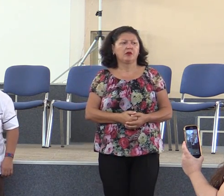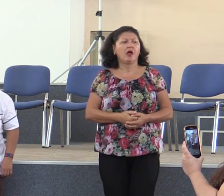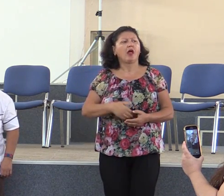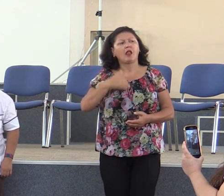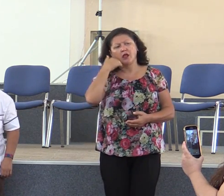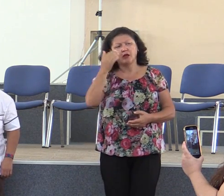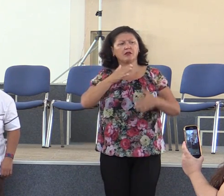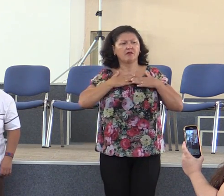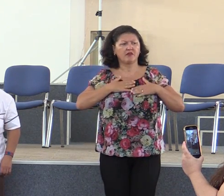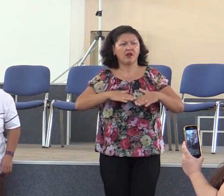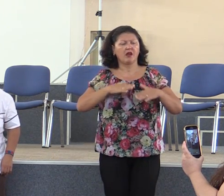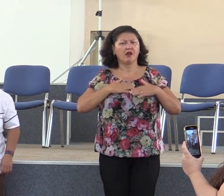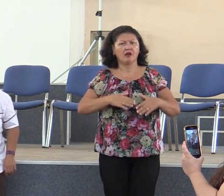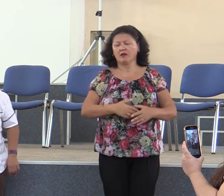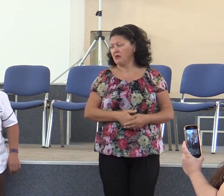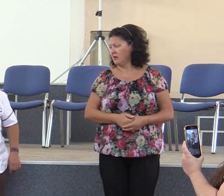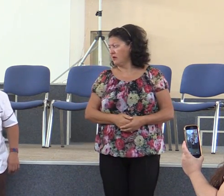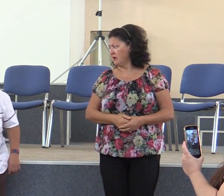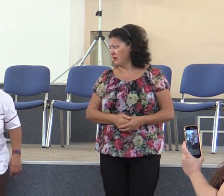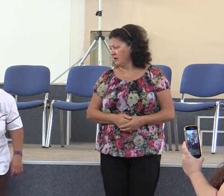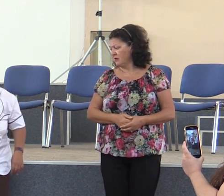cum vrea, cum vrea,